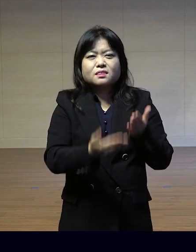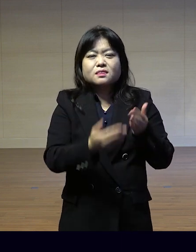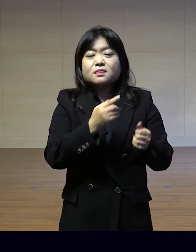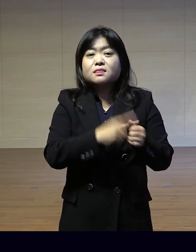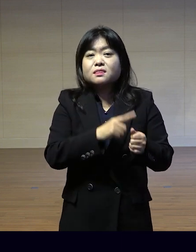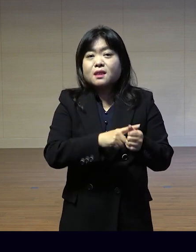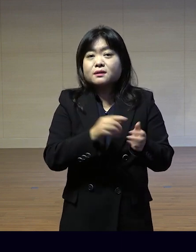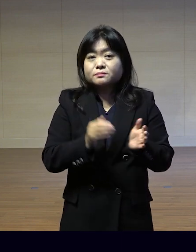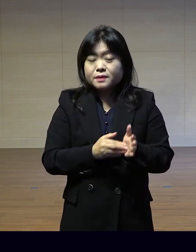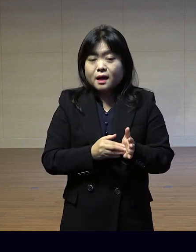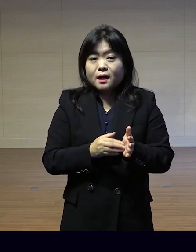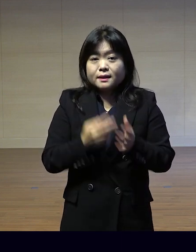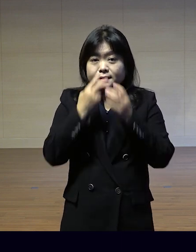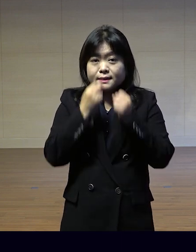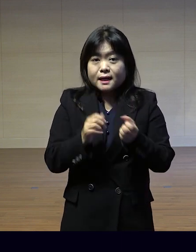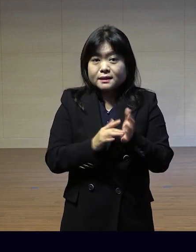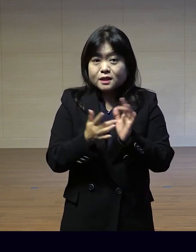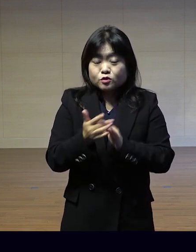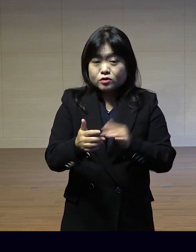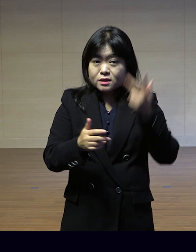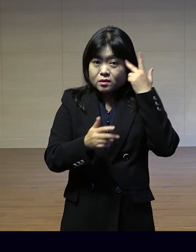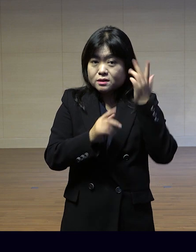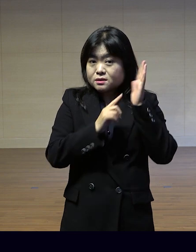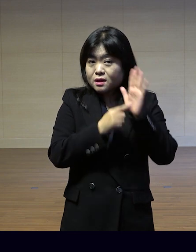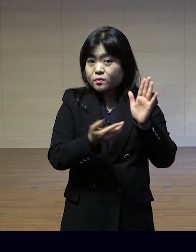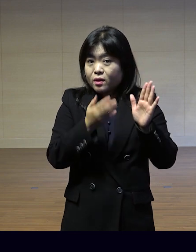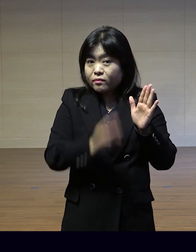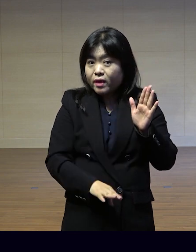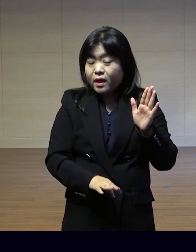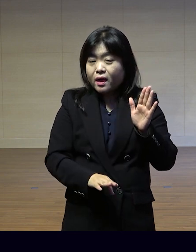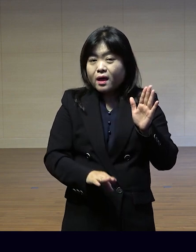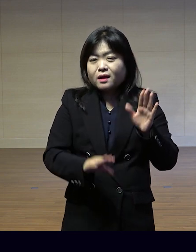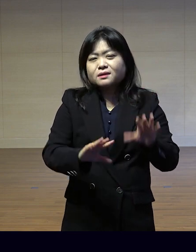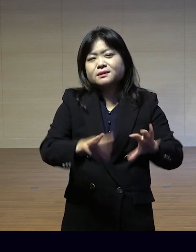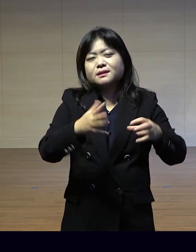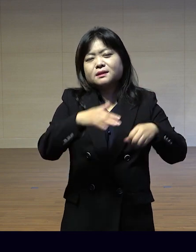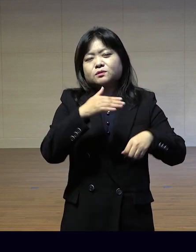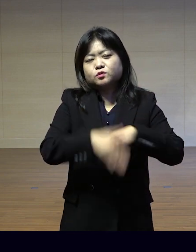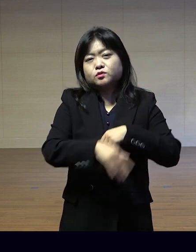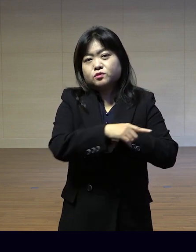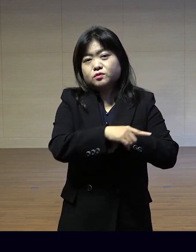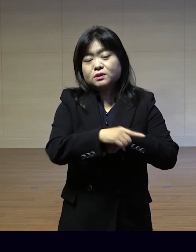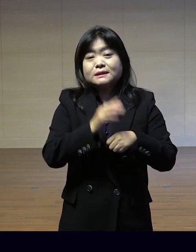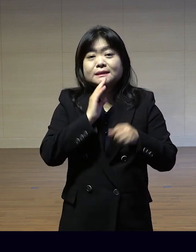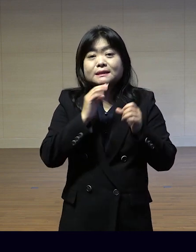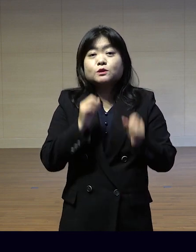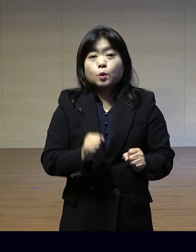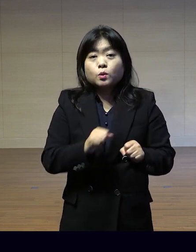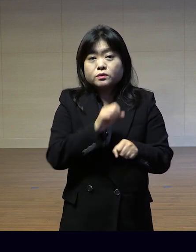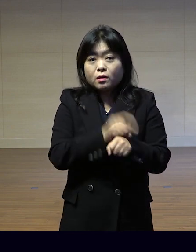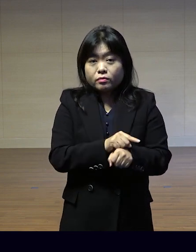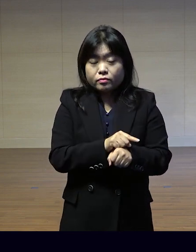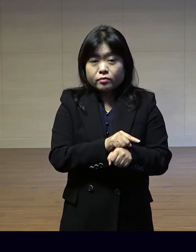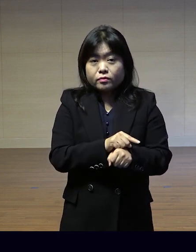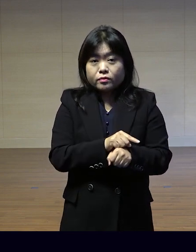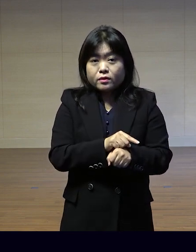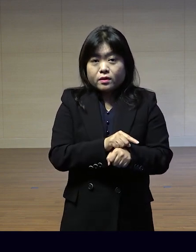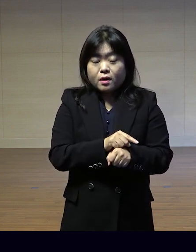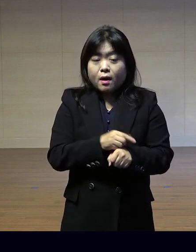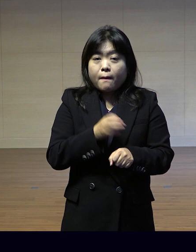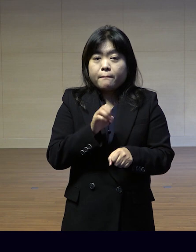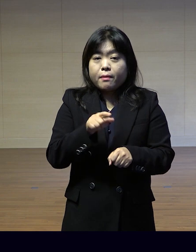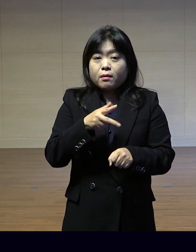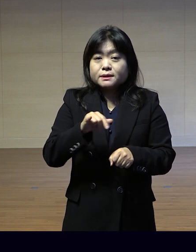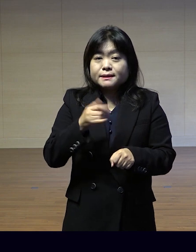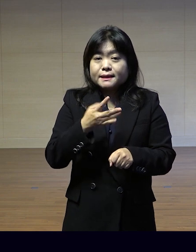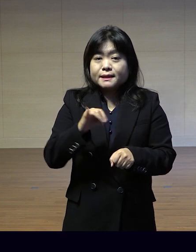그 살아있는 예수의 정신을 포착해야 되는데 그 실정성이라고 하는 것은 뭐 실증성이라고도 하고 포지티브라고